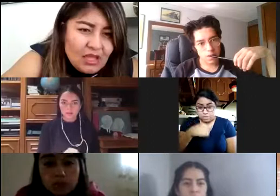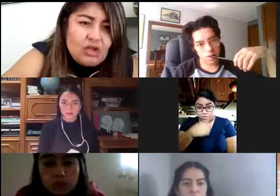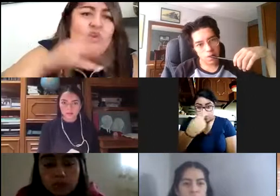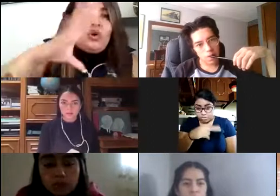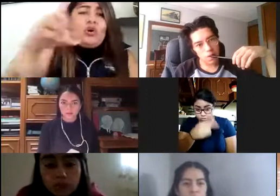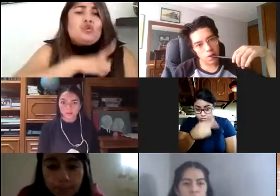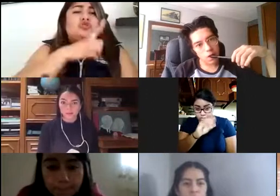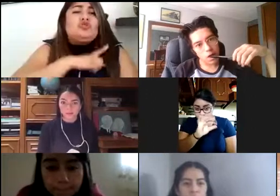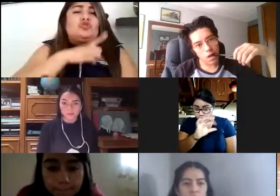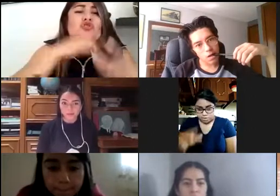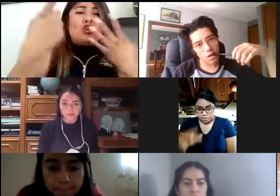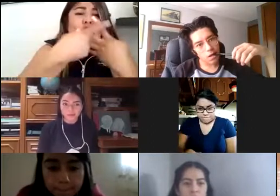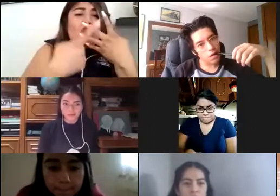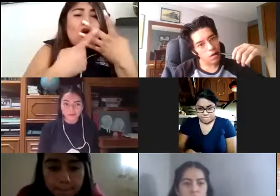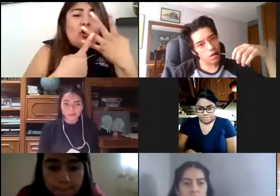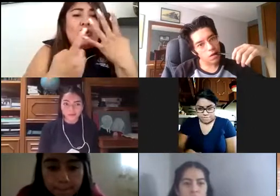No.